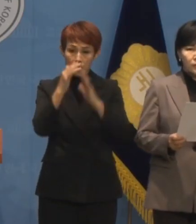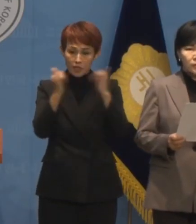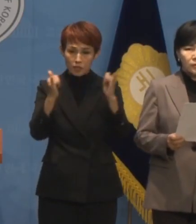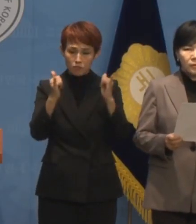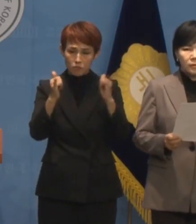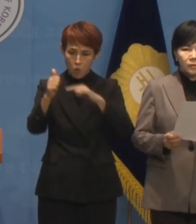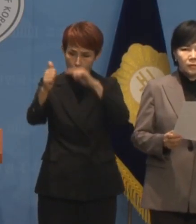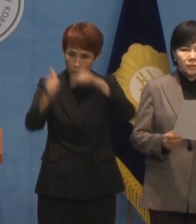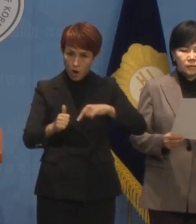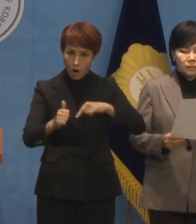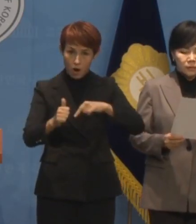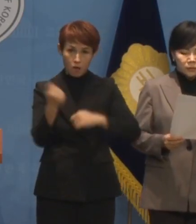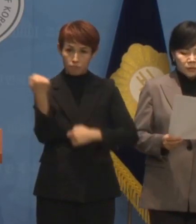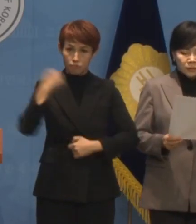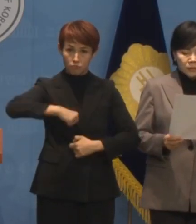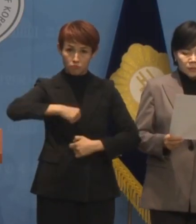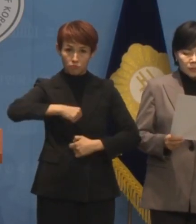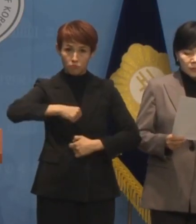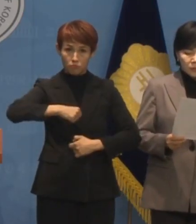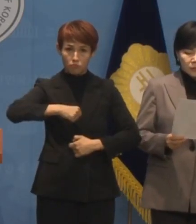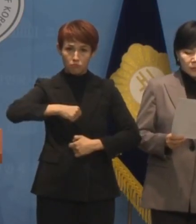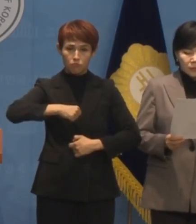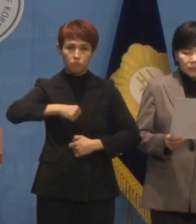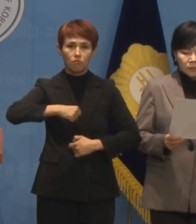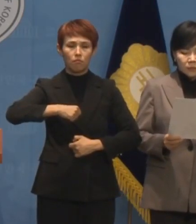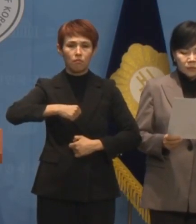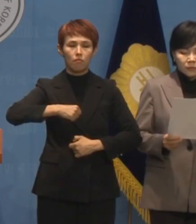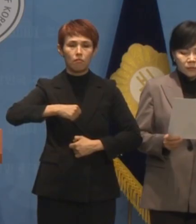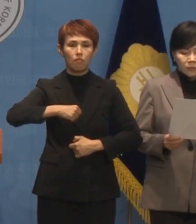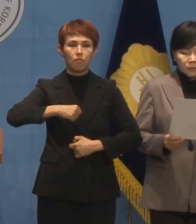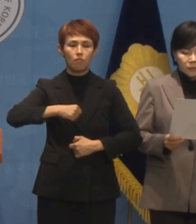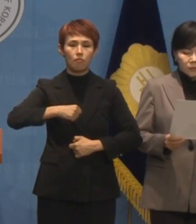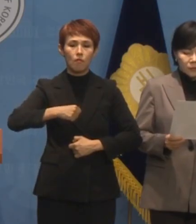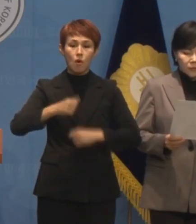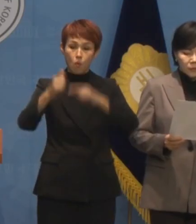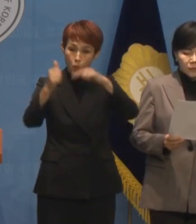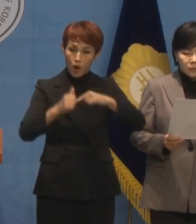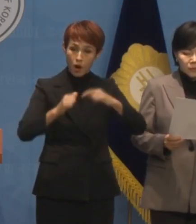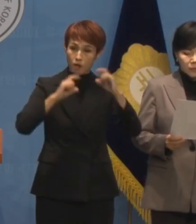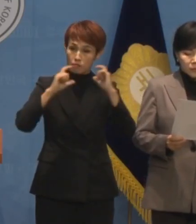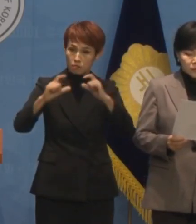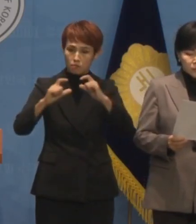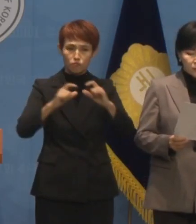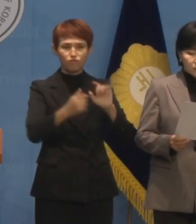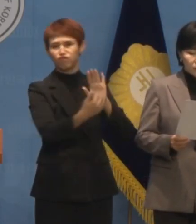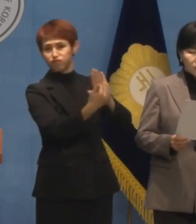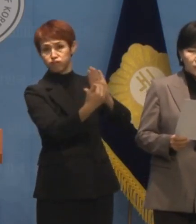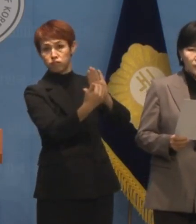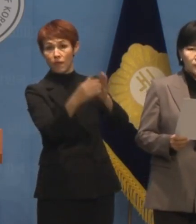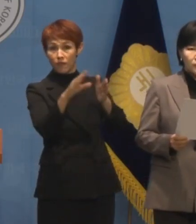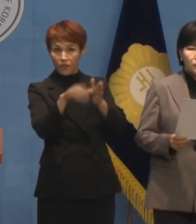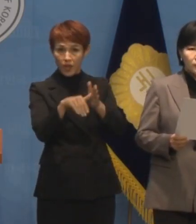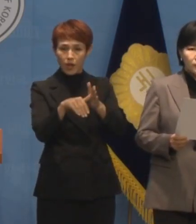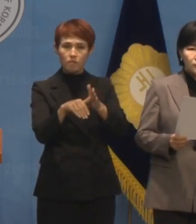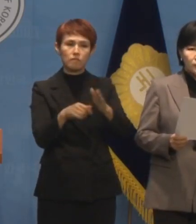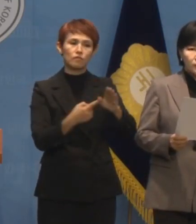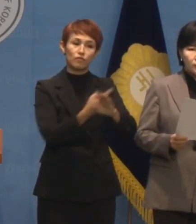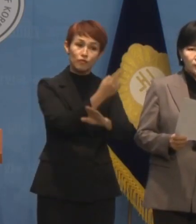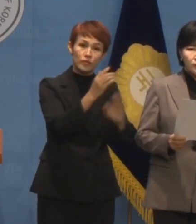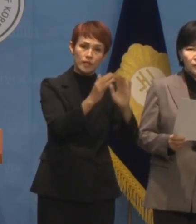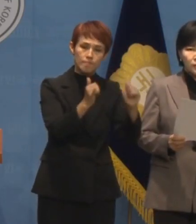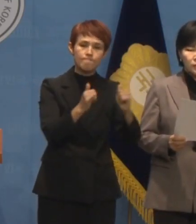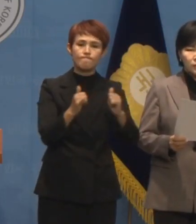동행명령을 거부하거나 고의로 동행명령장의 수령을 회피한 때 제3자로 하여금